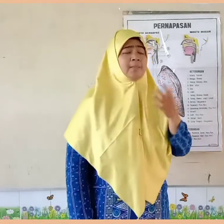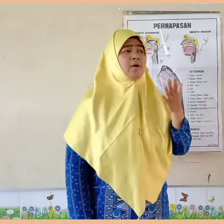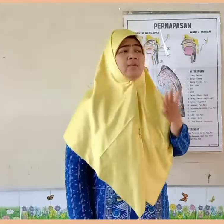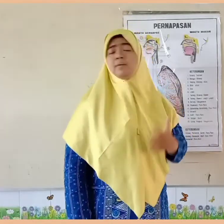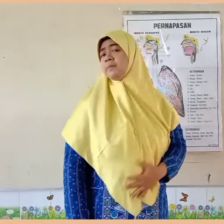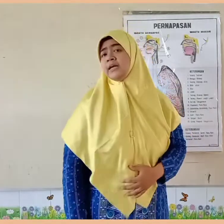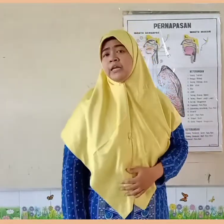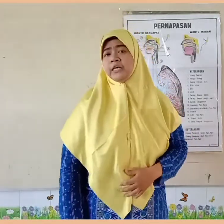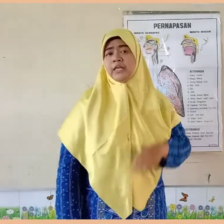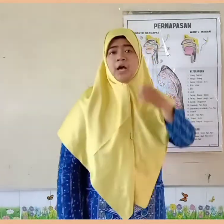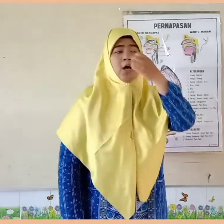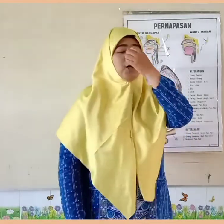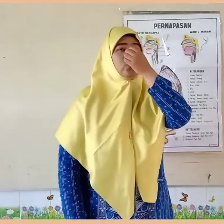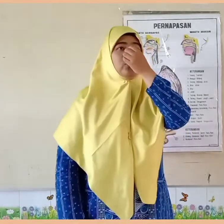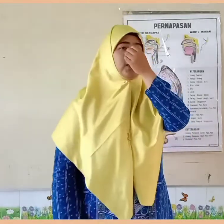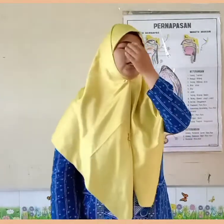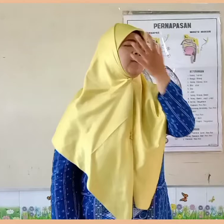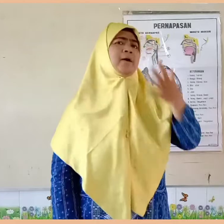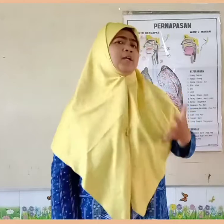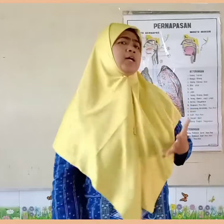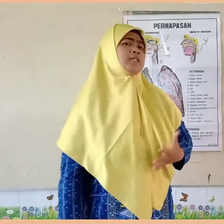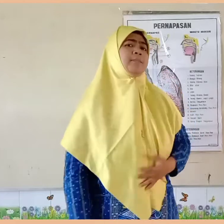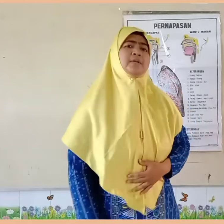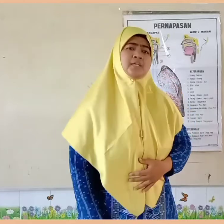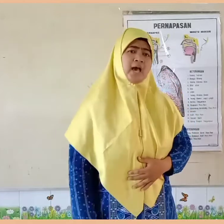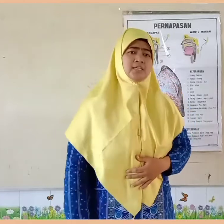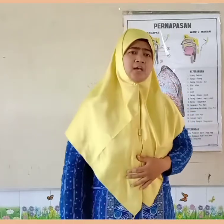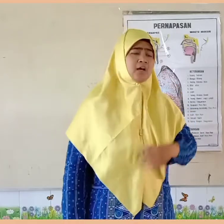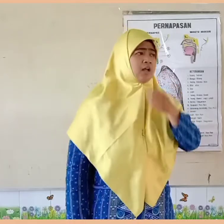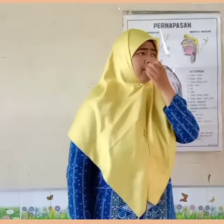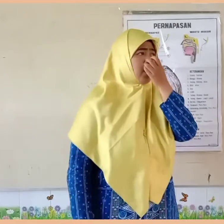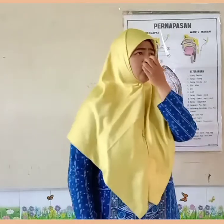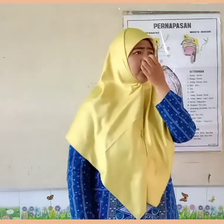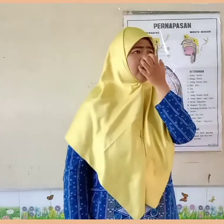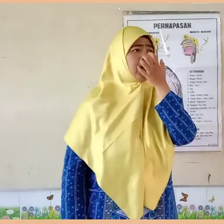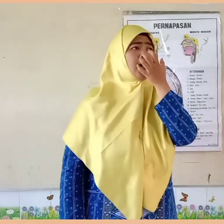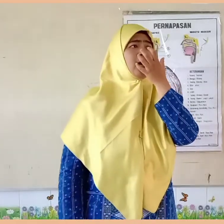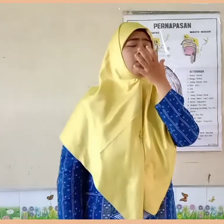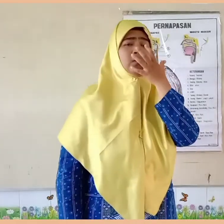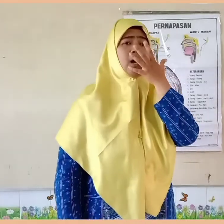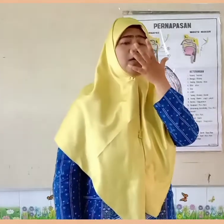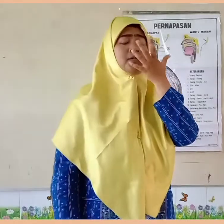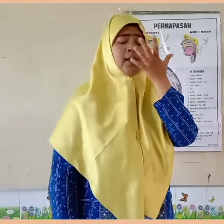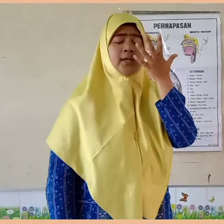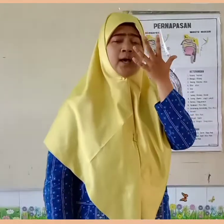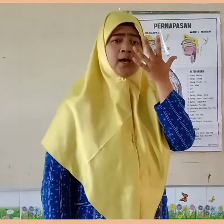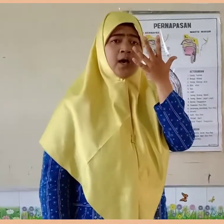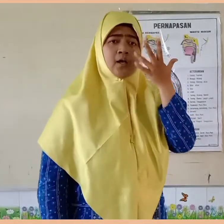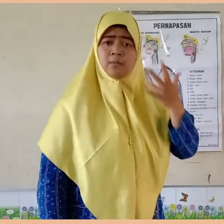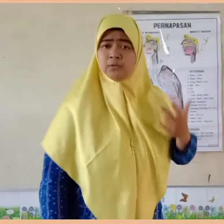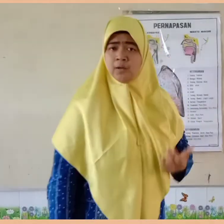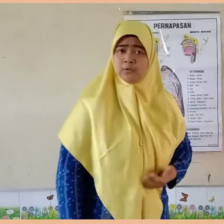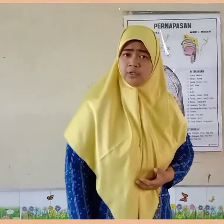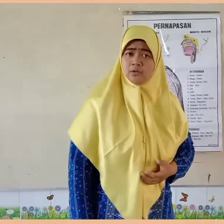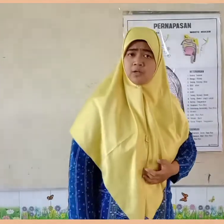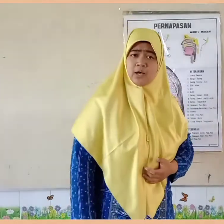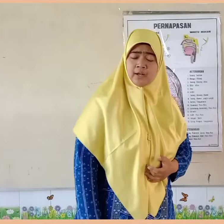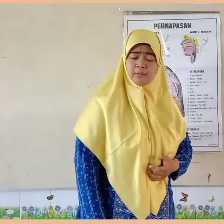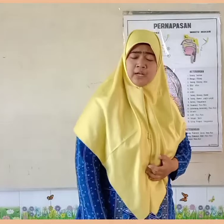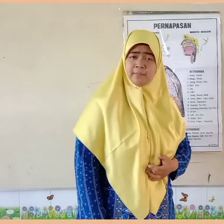Allah memberikan kita hidungnya itu? Kenapa nggak dikasih bersih aja? Kenapa harus ada rambut dalam